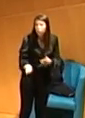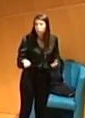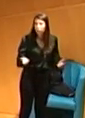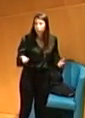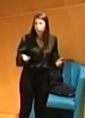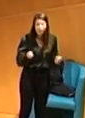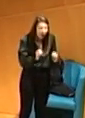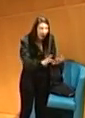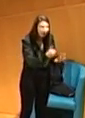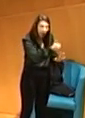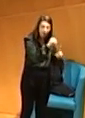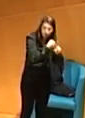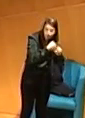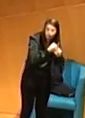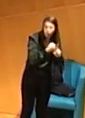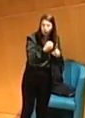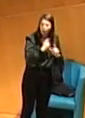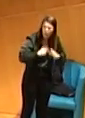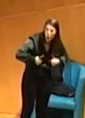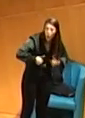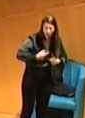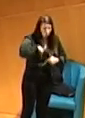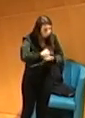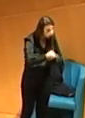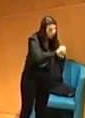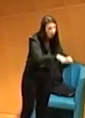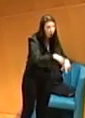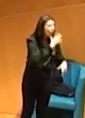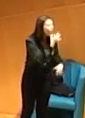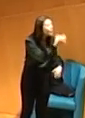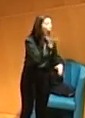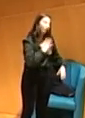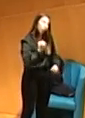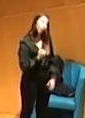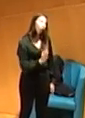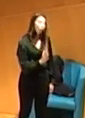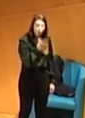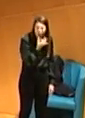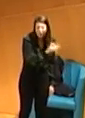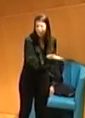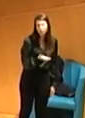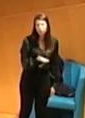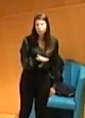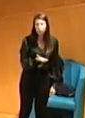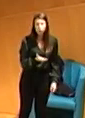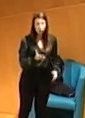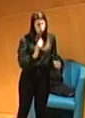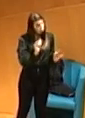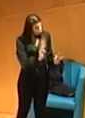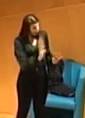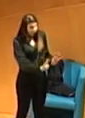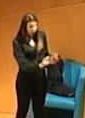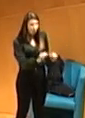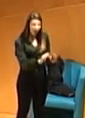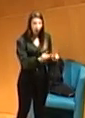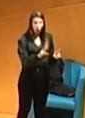faut les laisser faire leur combat pour l'école, nous, il faut les aider, mais on ne peut pas leur dire qu'avant, c'était pire. Voilà, donc c'est vrai qu'avant, c'était pire, mais aujourd'hui, c'est pire